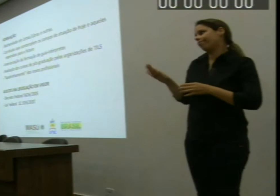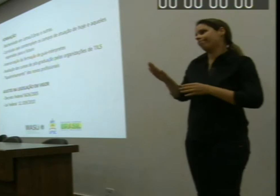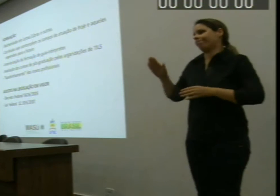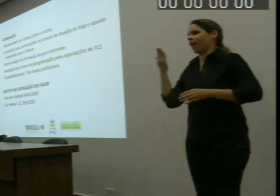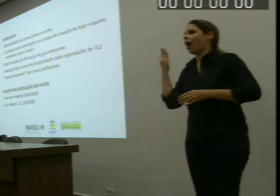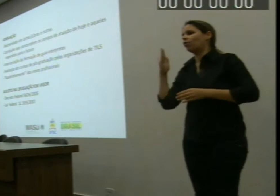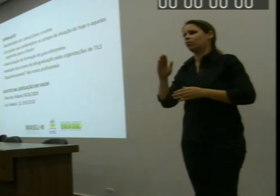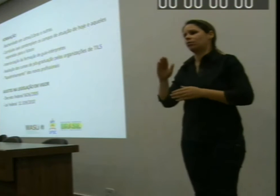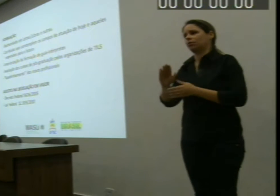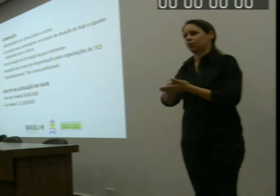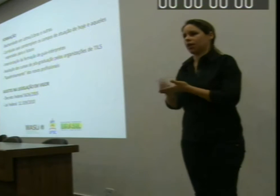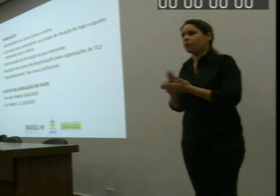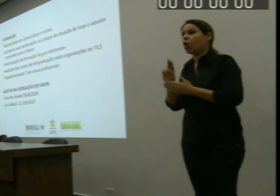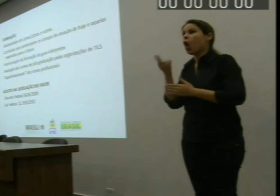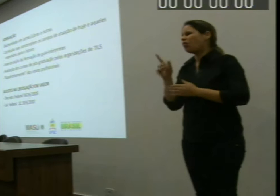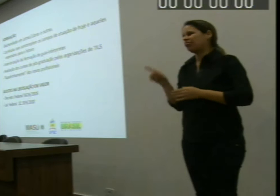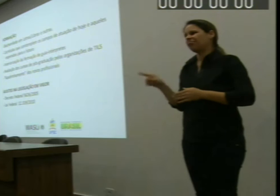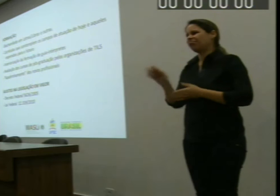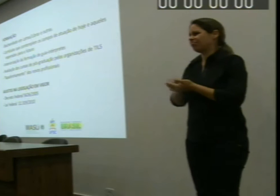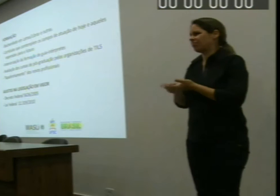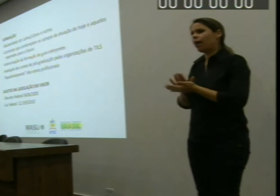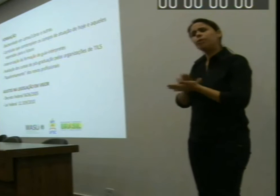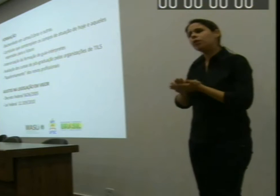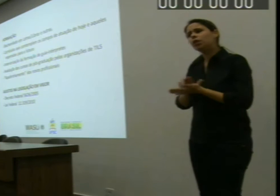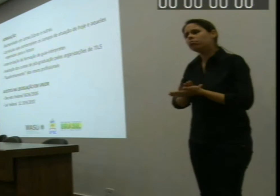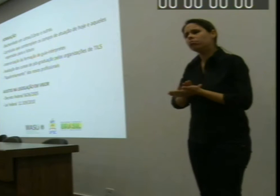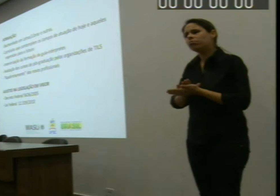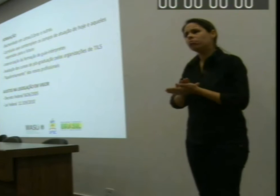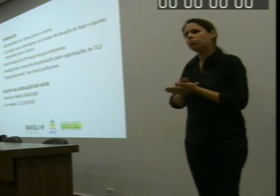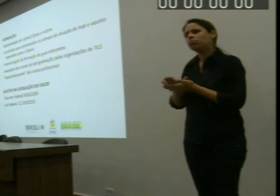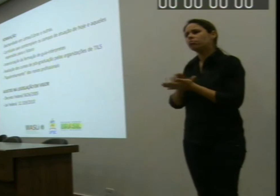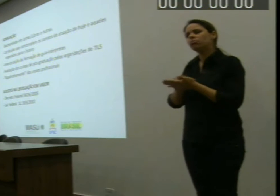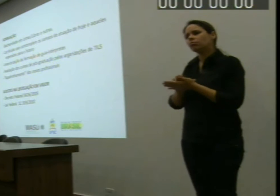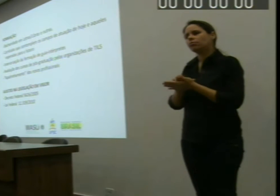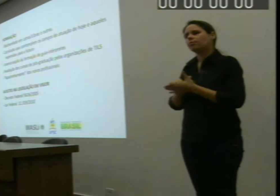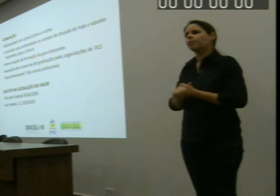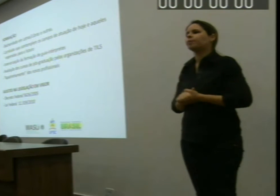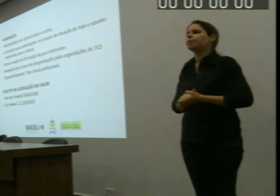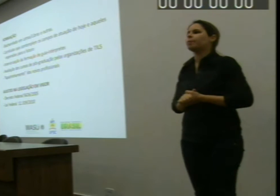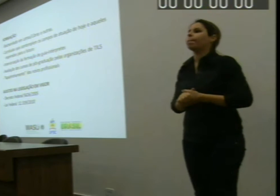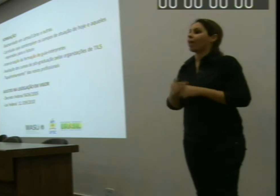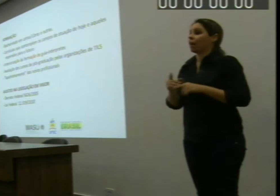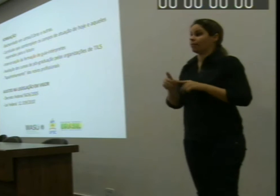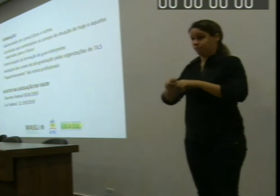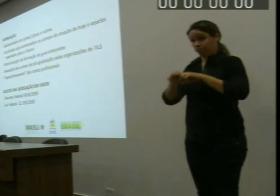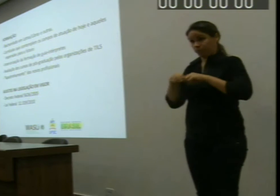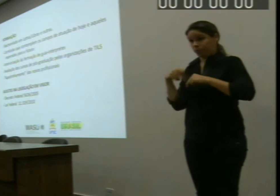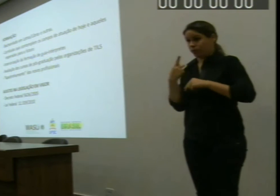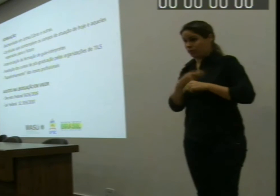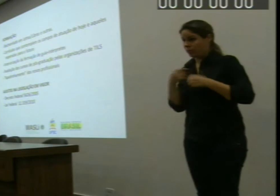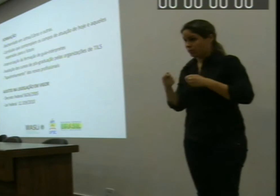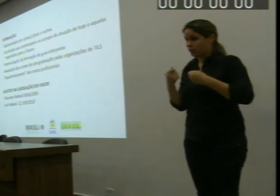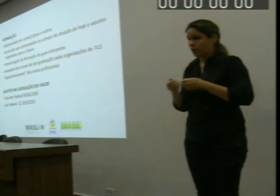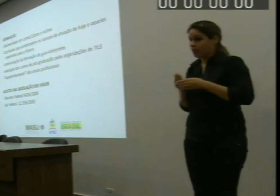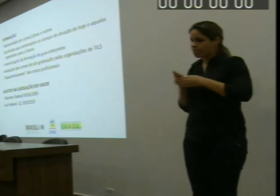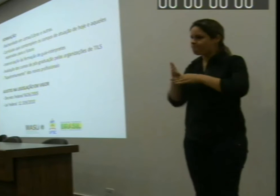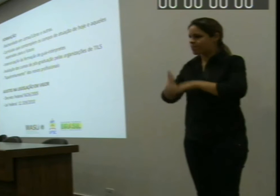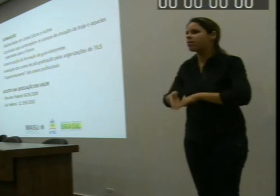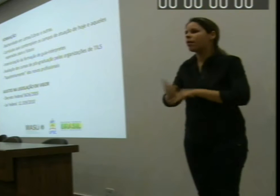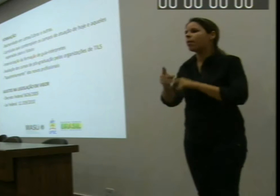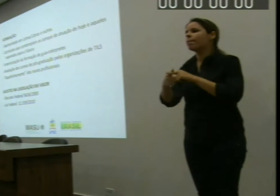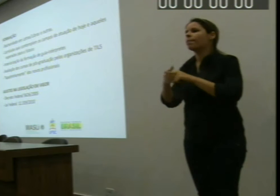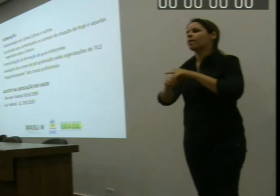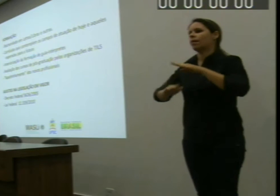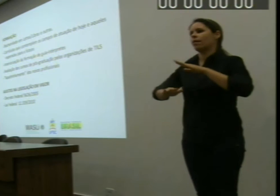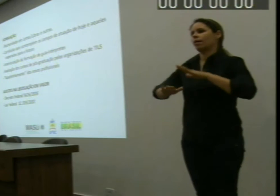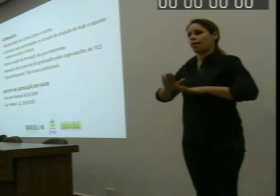você não é intérprete Aí sim a gente entra mais incisiva para coibir esses esses invasores que